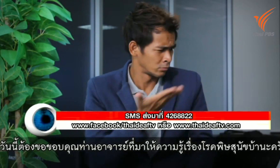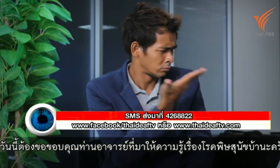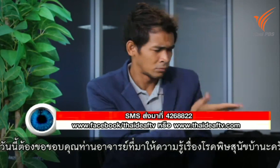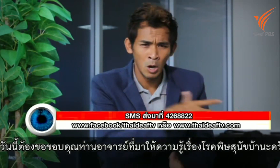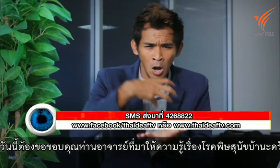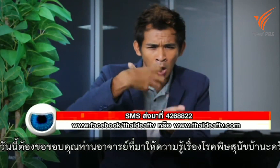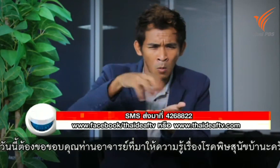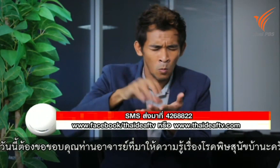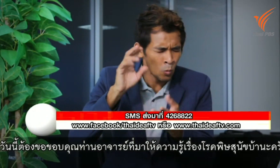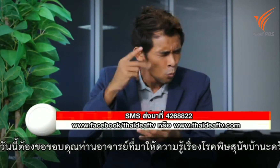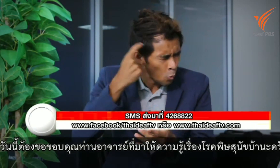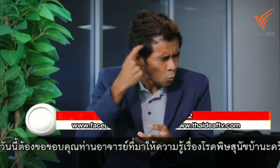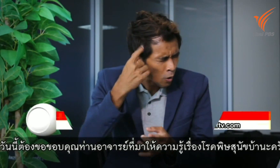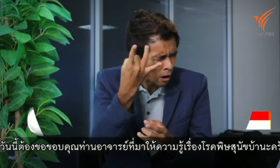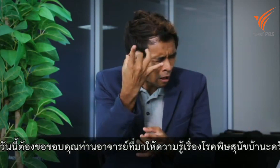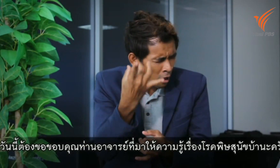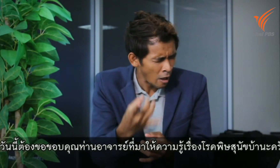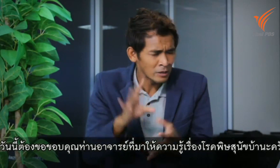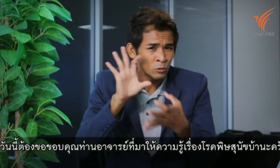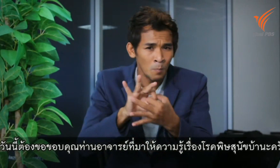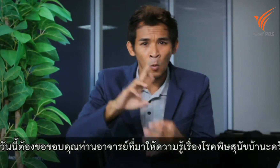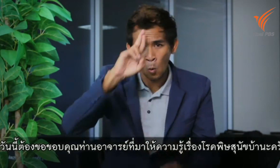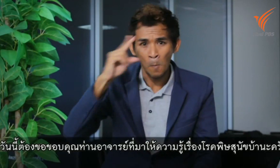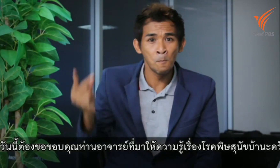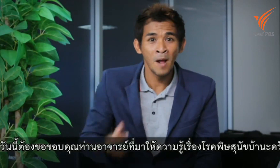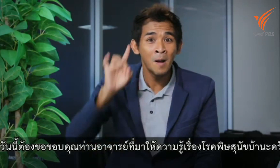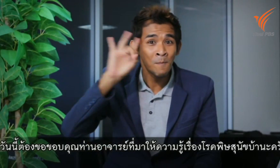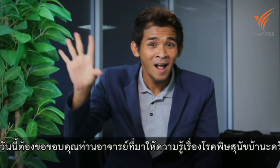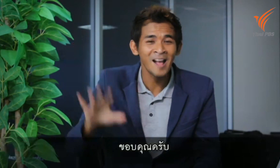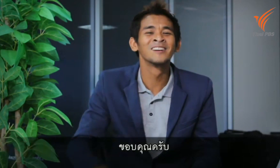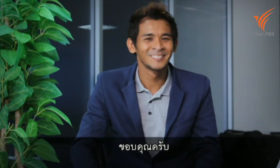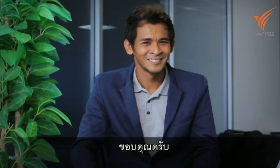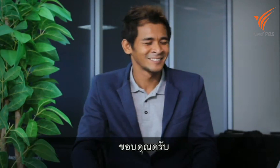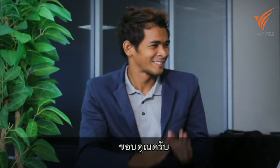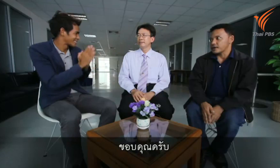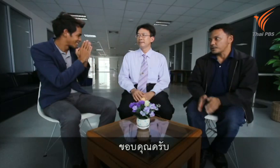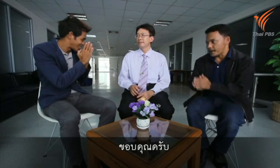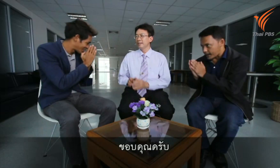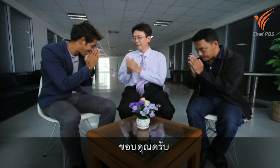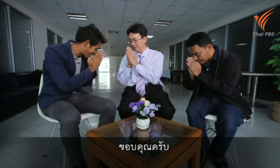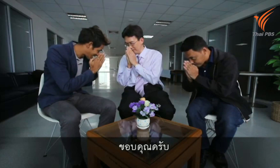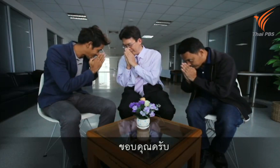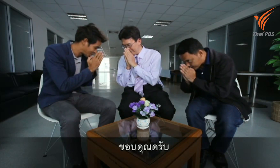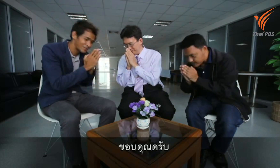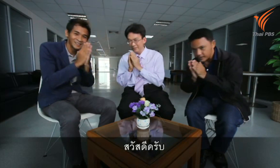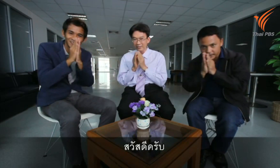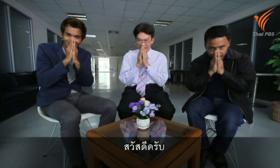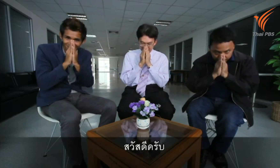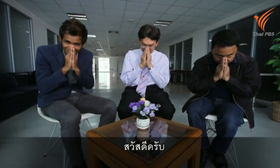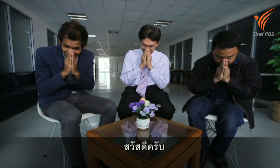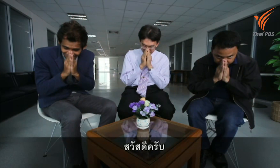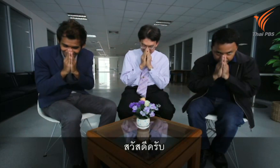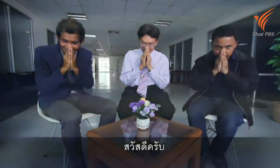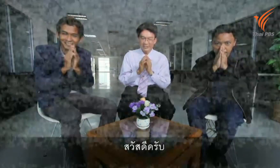วันนี้ต้องขอขอบคุณท่านอาจารย์ที่มาให้ความรู้เรื่องโรคพิษสุนัขบ้า นะครับขอบคุณครับสวัสดีครับ